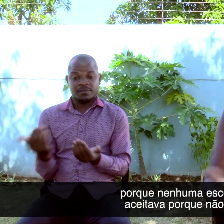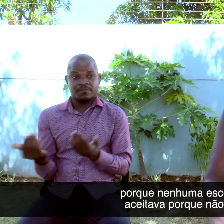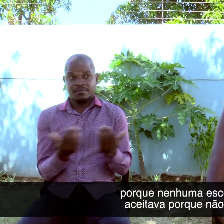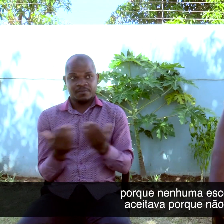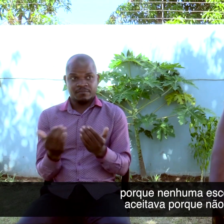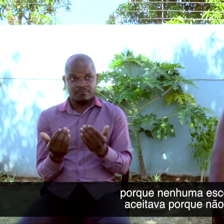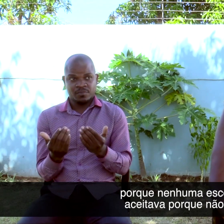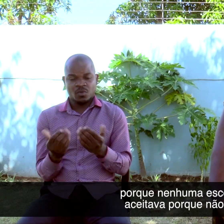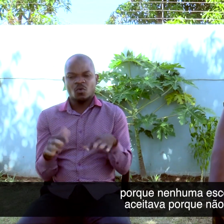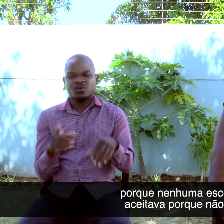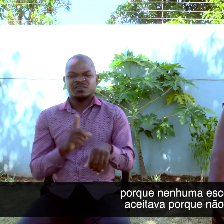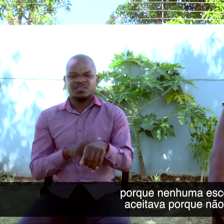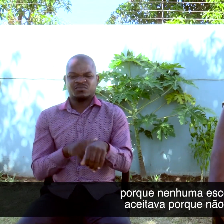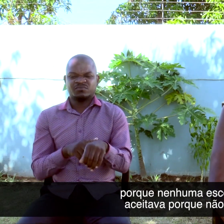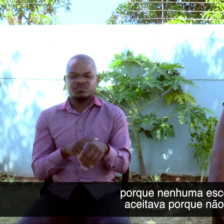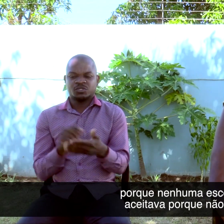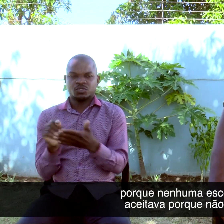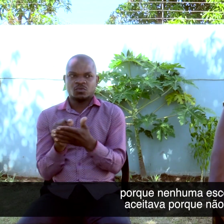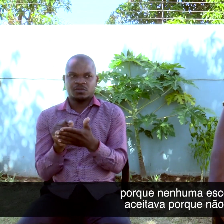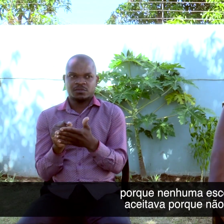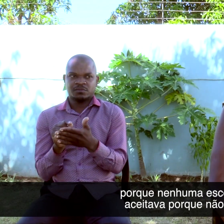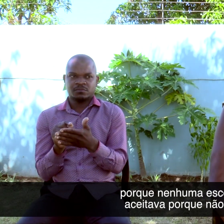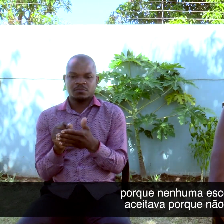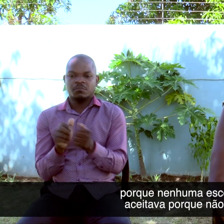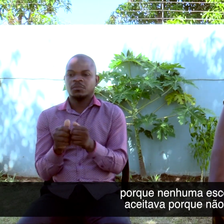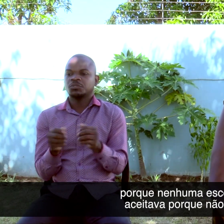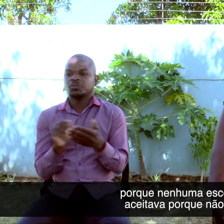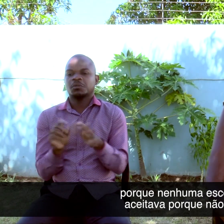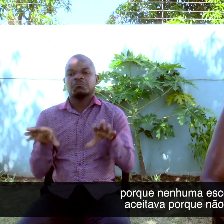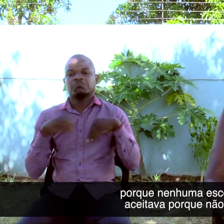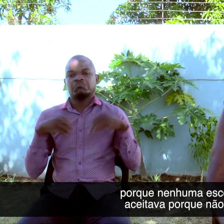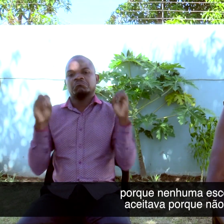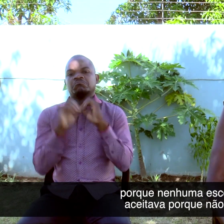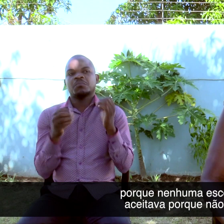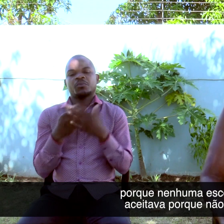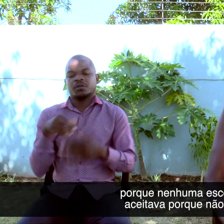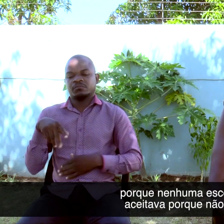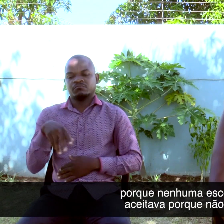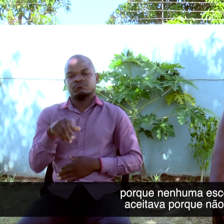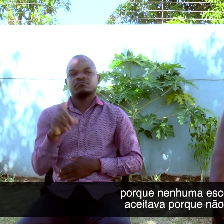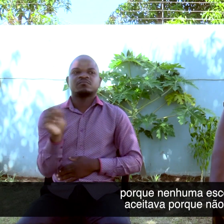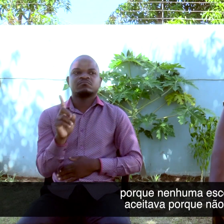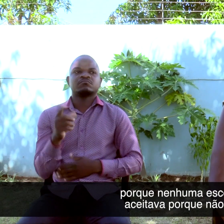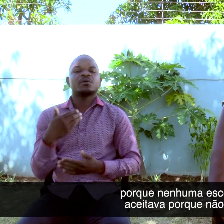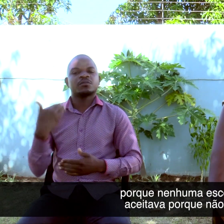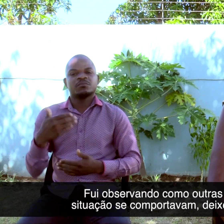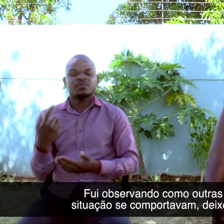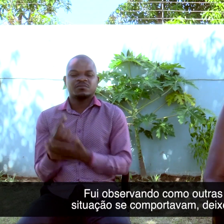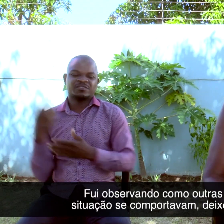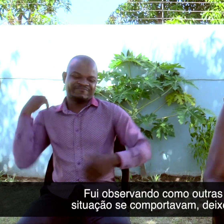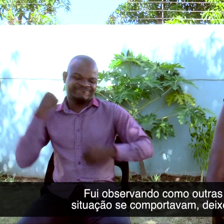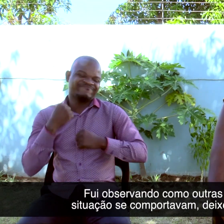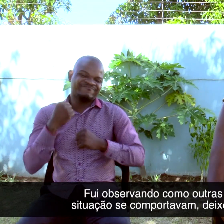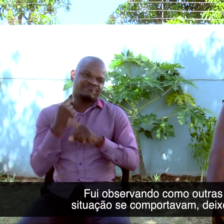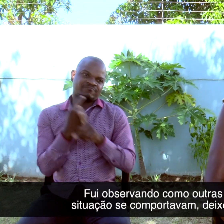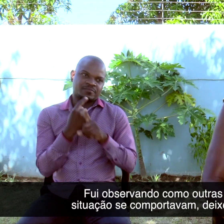criança dele para a escolinha, não lhe aceitavam em nenhum sítio. Porque ele não andava, tinha que lhe carregar. Mas,